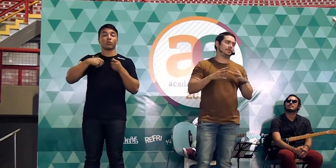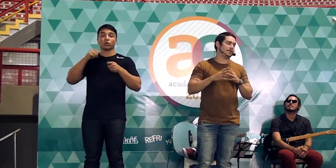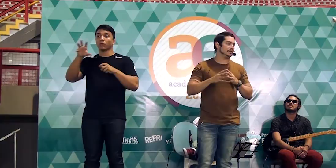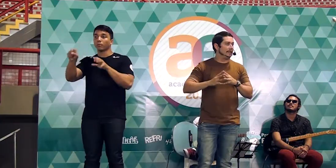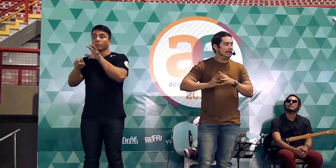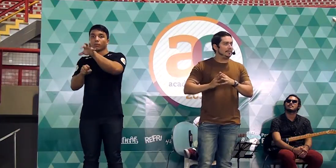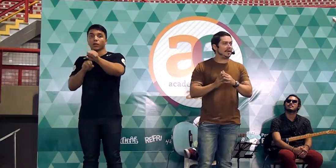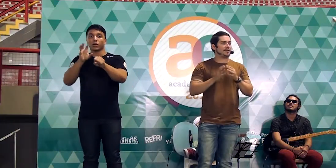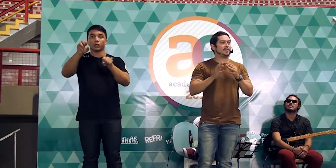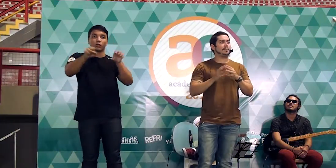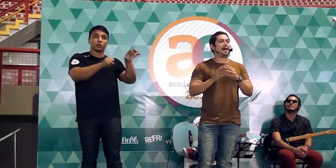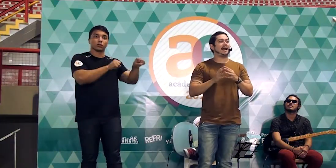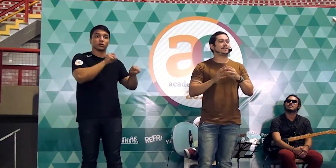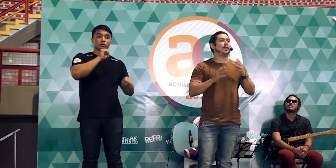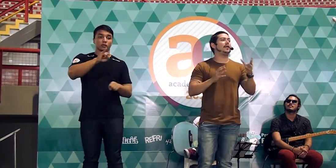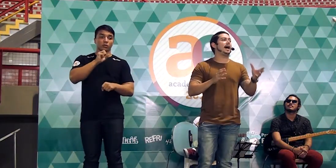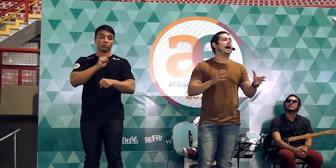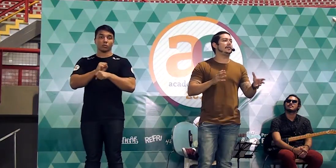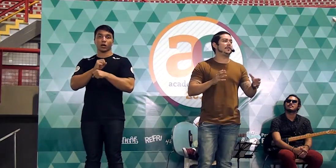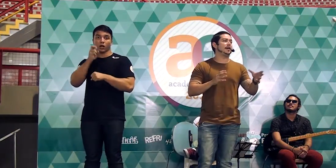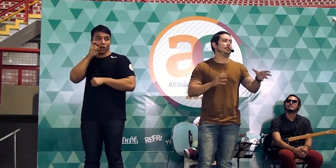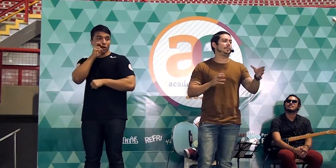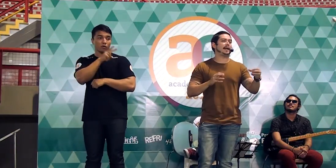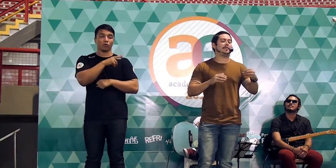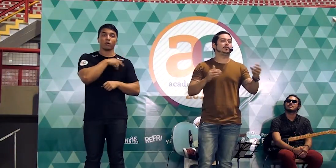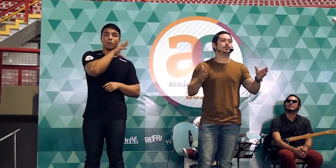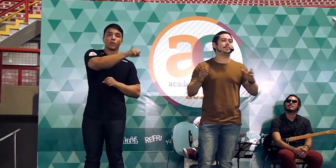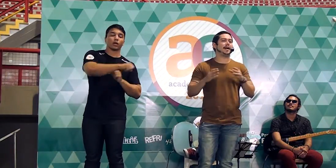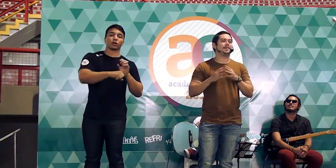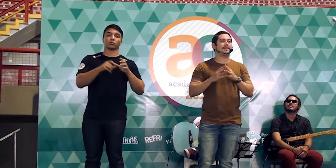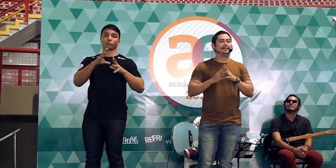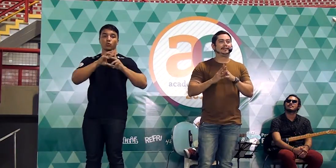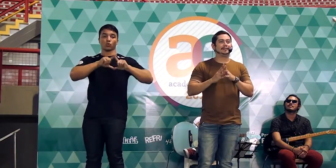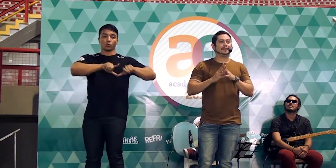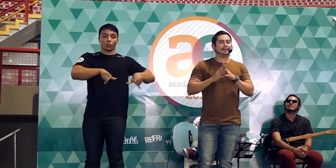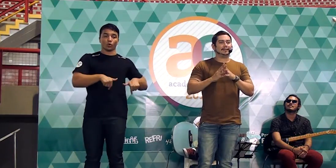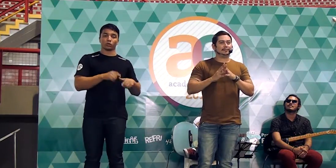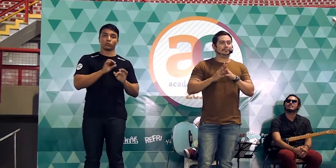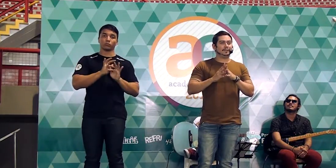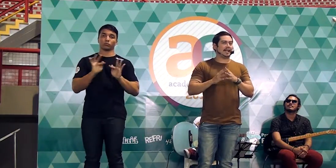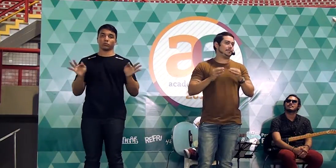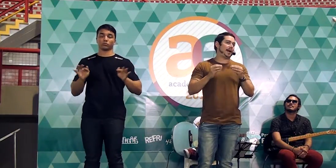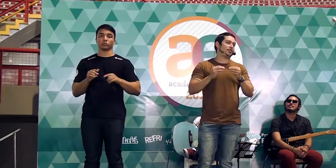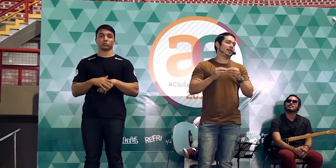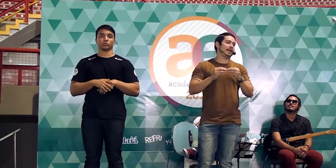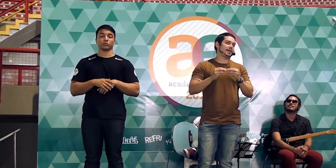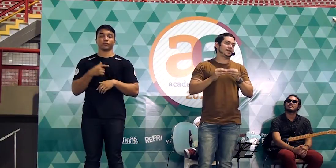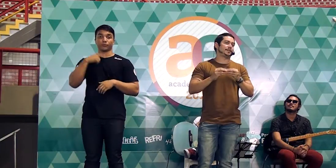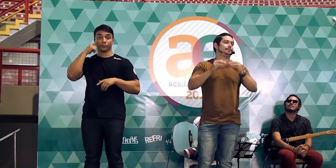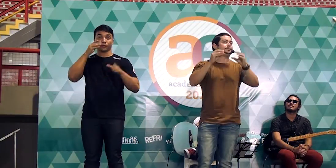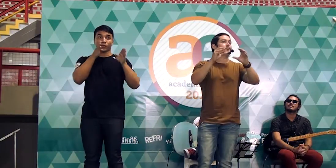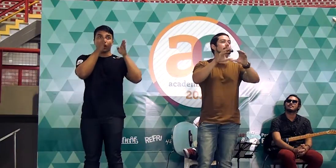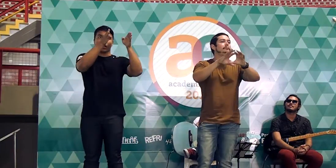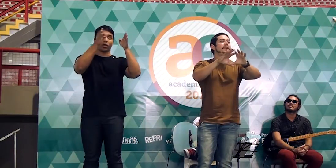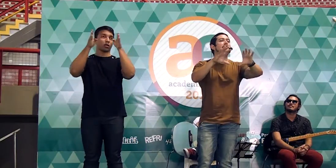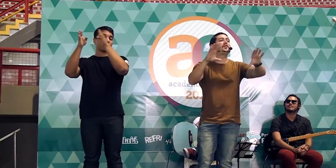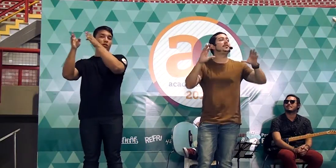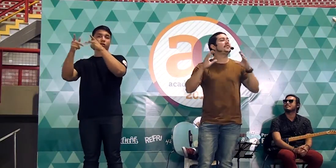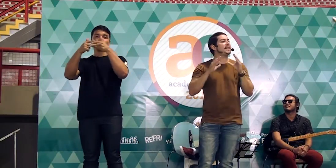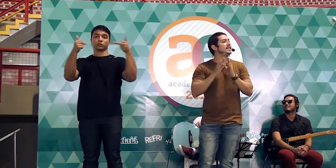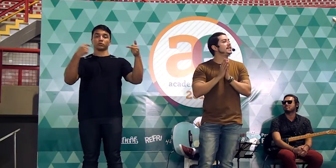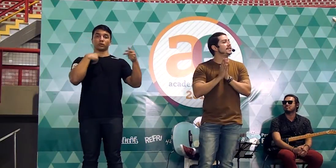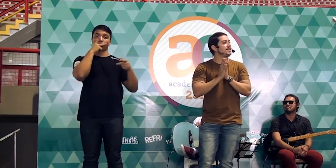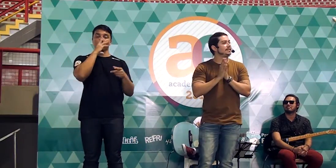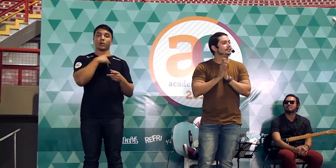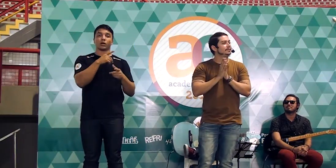pegando as coisas. Porque se você parasse para olhar, vinha outro, pegava e não tinha mais. As prateleiras